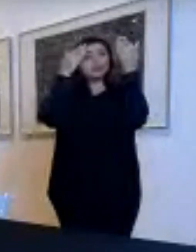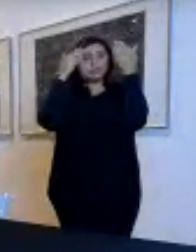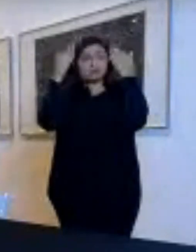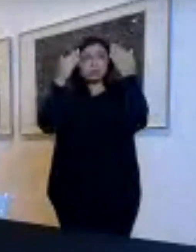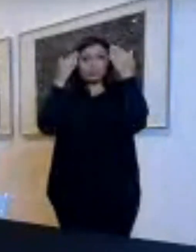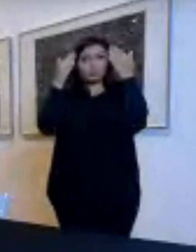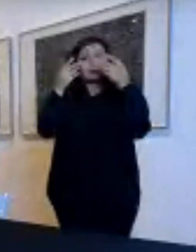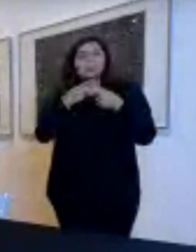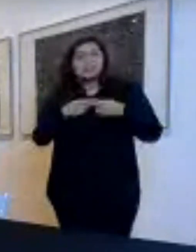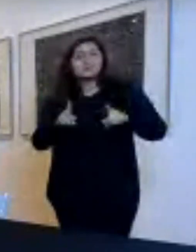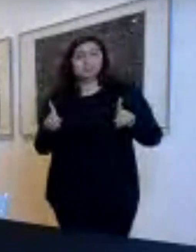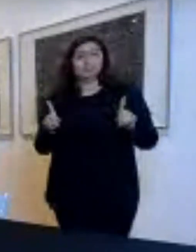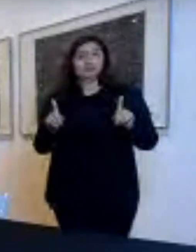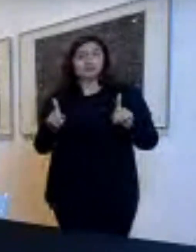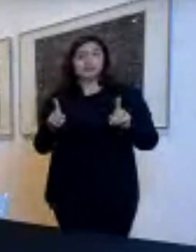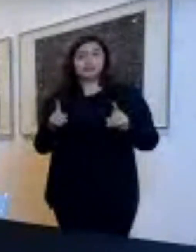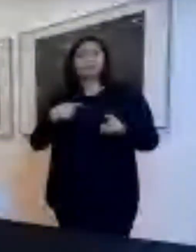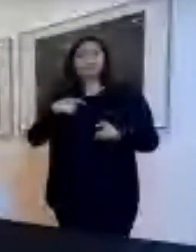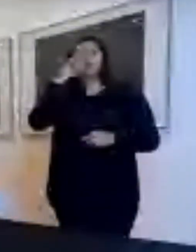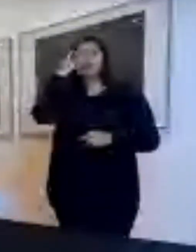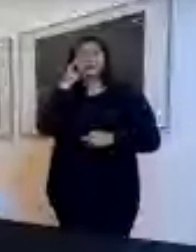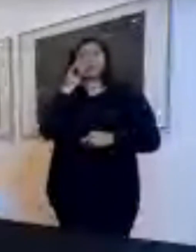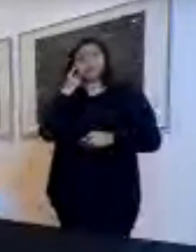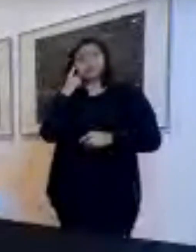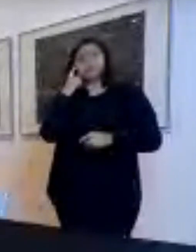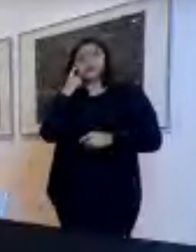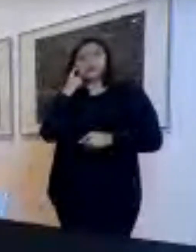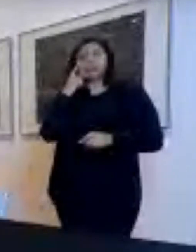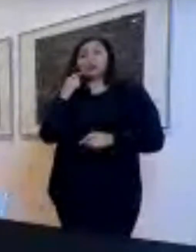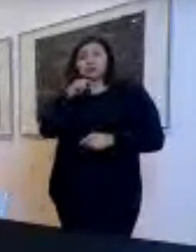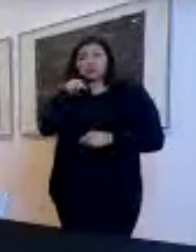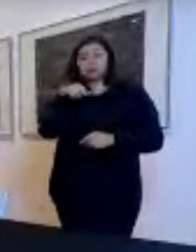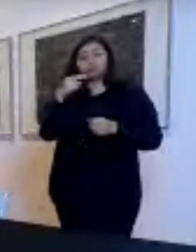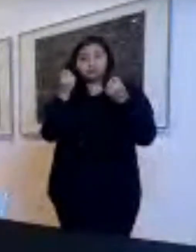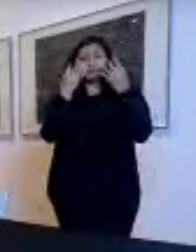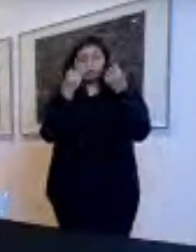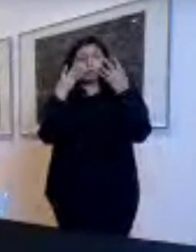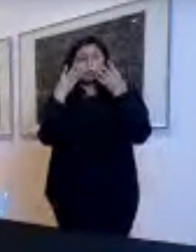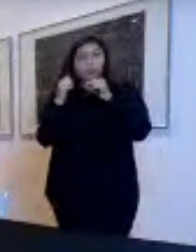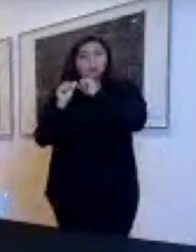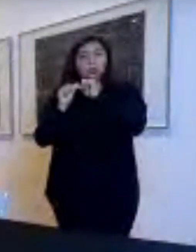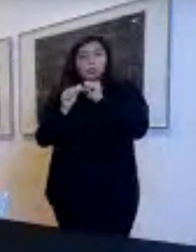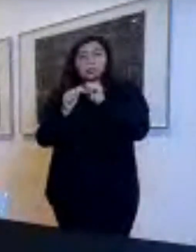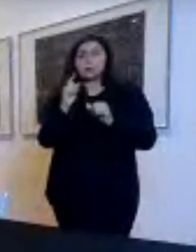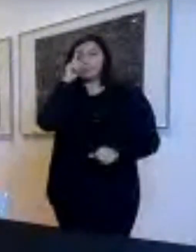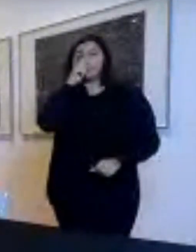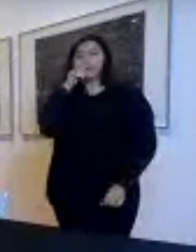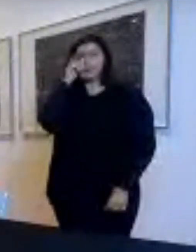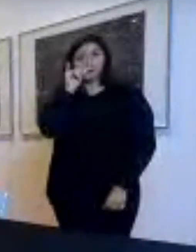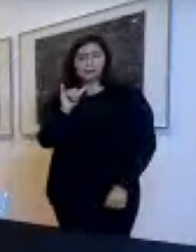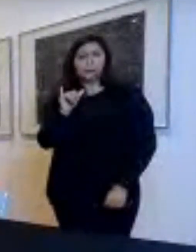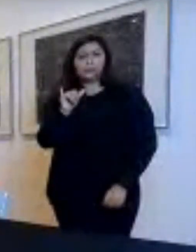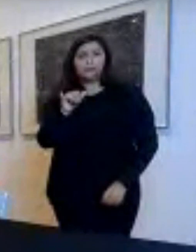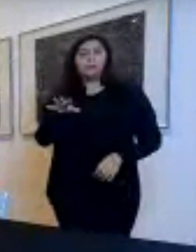poco diferente. Yo creo que una de las cosas también que hemos aprendido durante este último periodo es que las cosas se